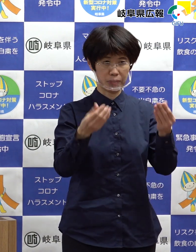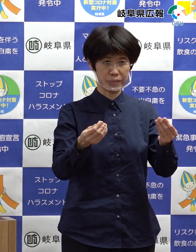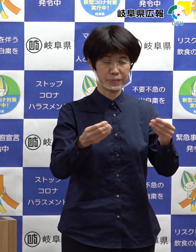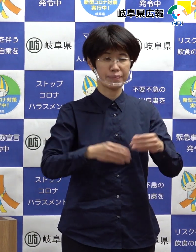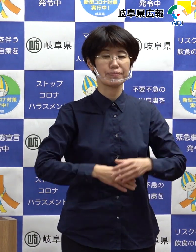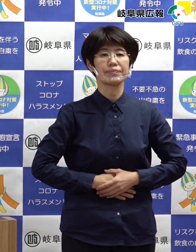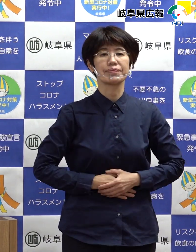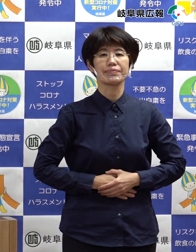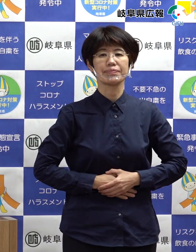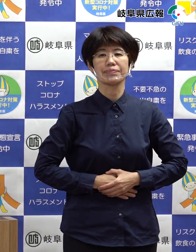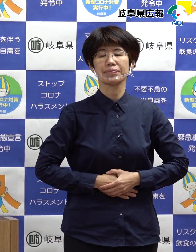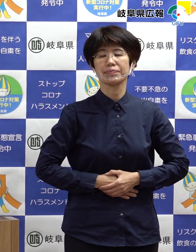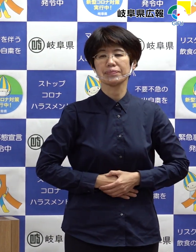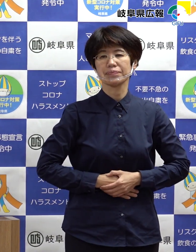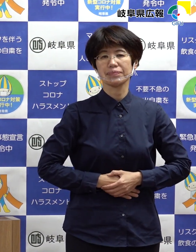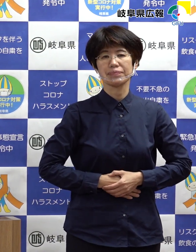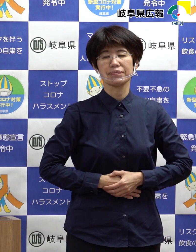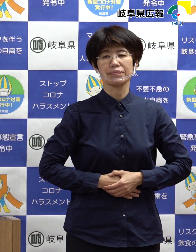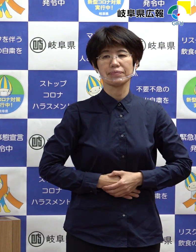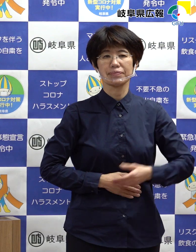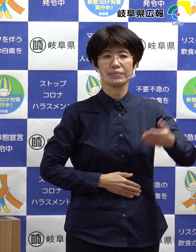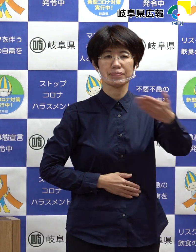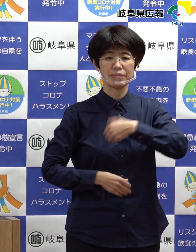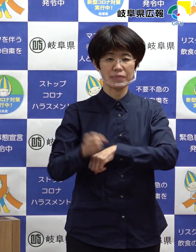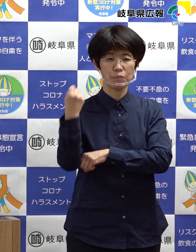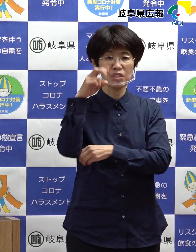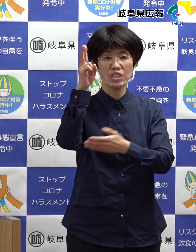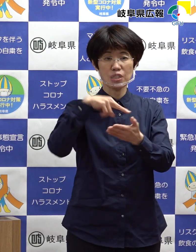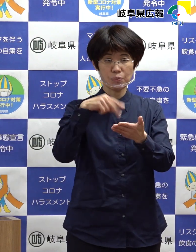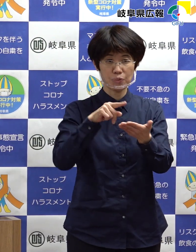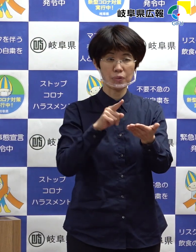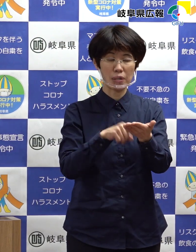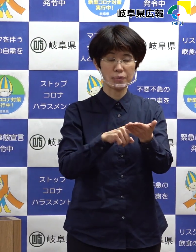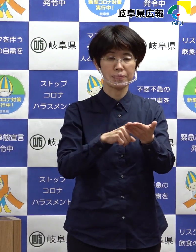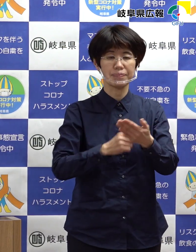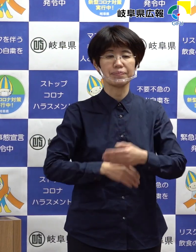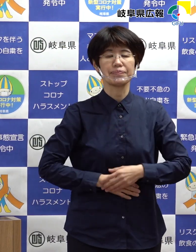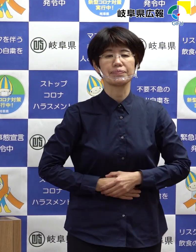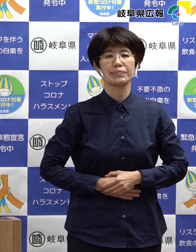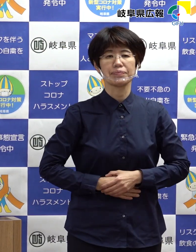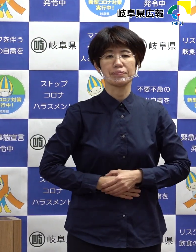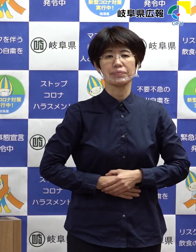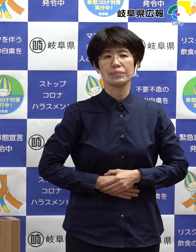寺川さん、読売新聞、はい、 読売新聞ご花です、はい、お願いします。